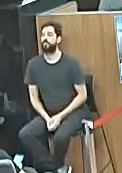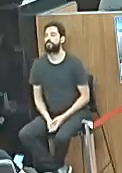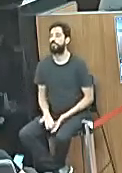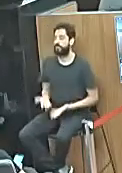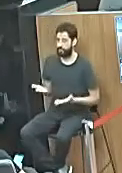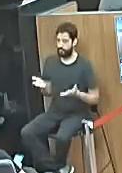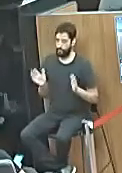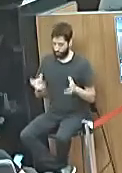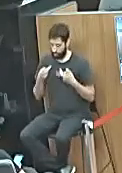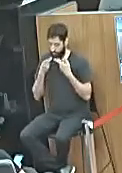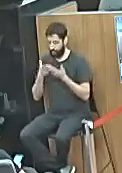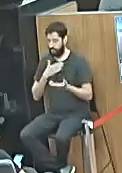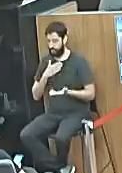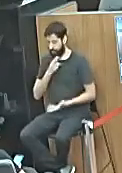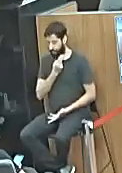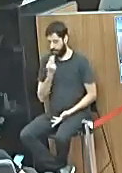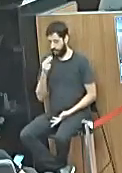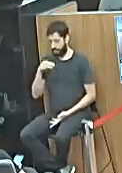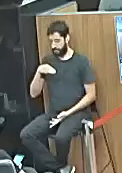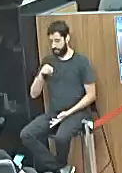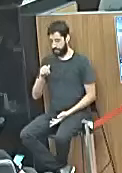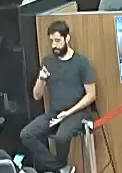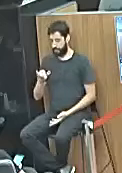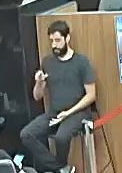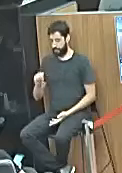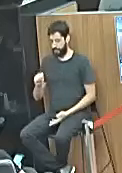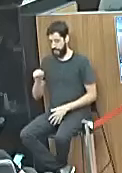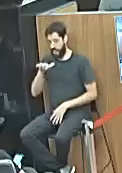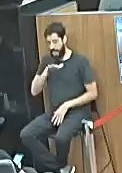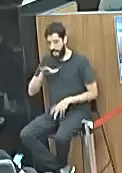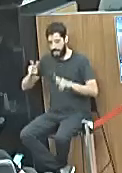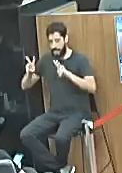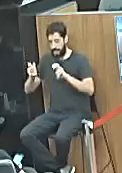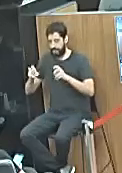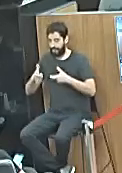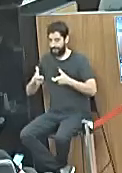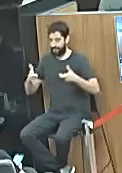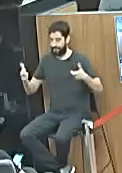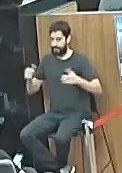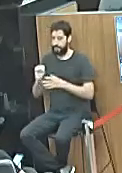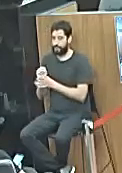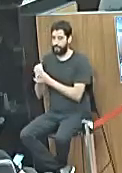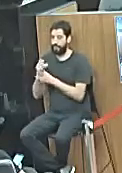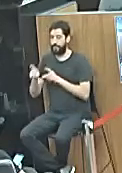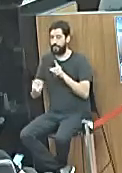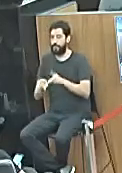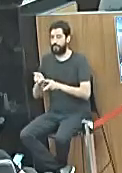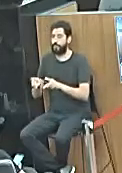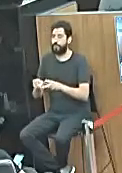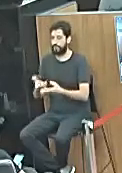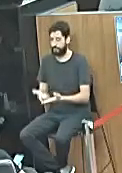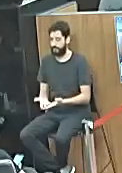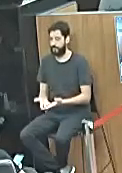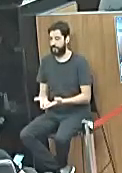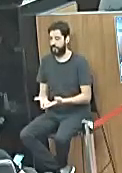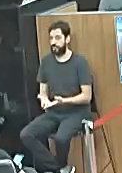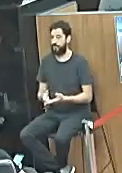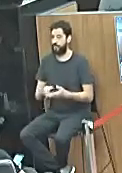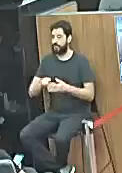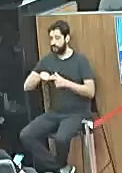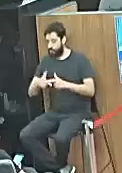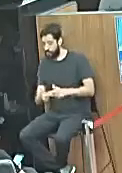sua márcia é a área temática grande né segurança pública e é o subgrupo